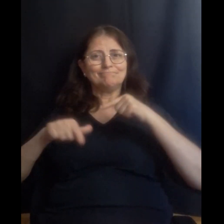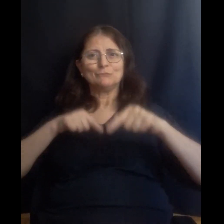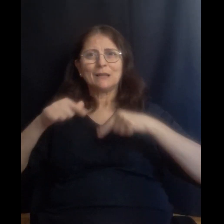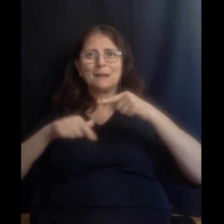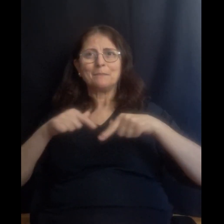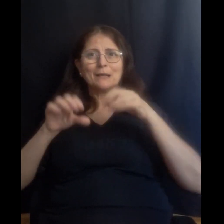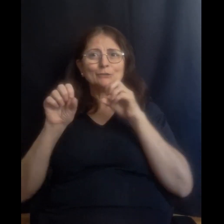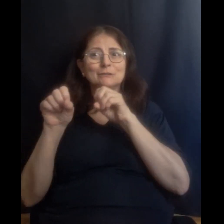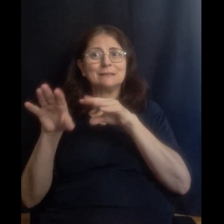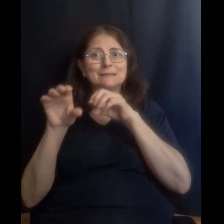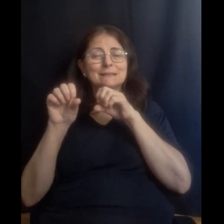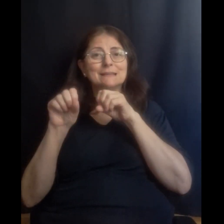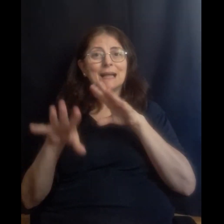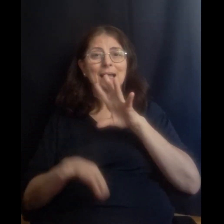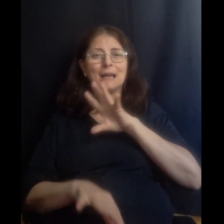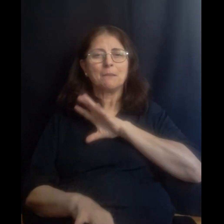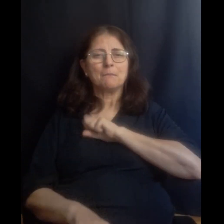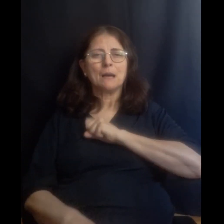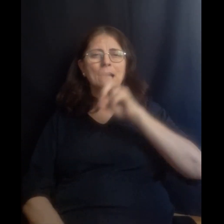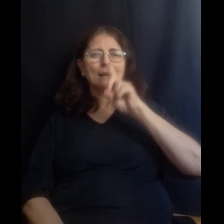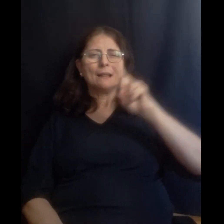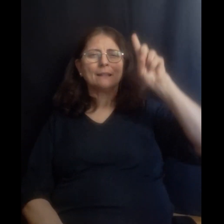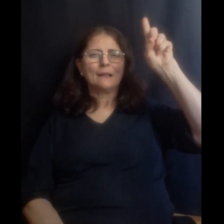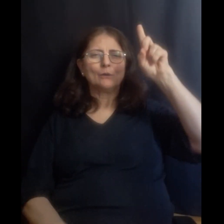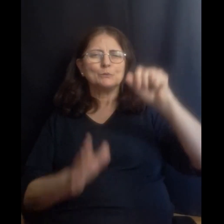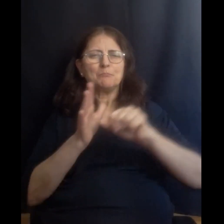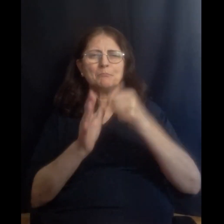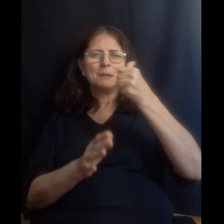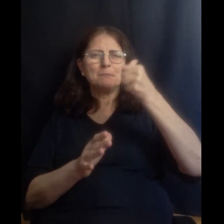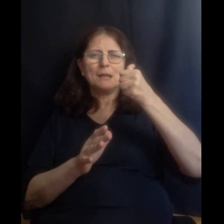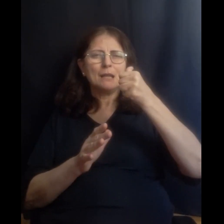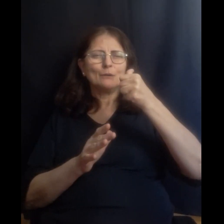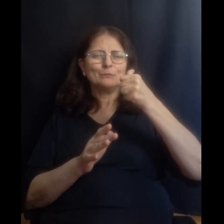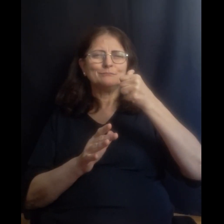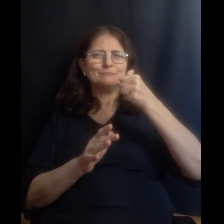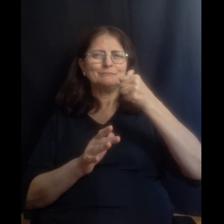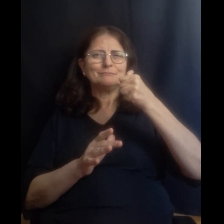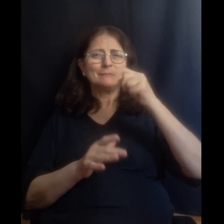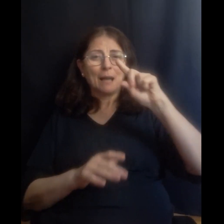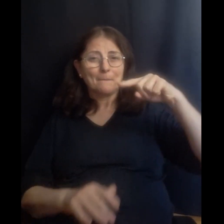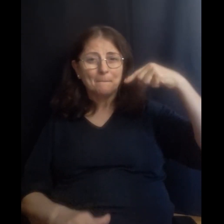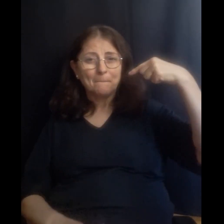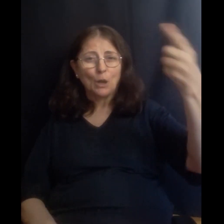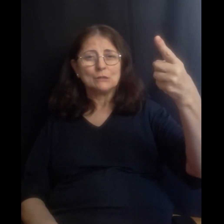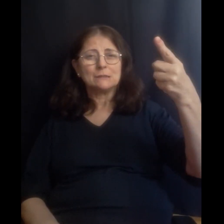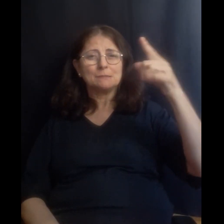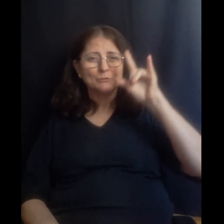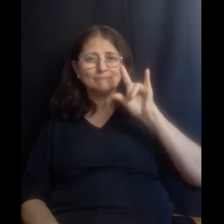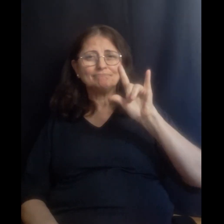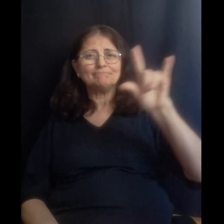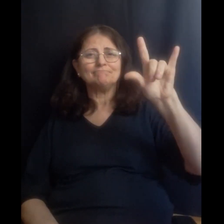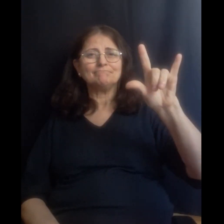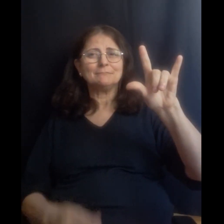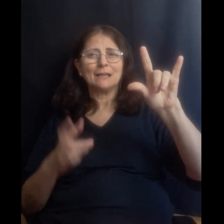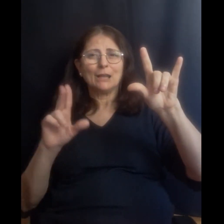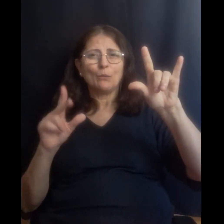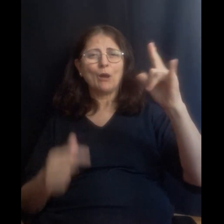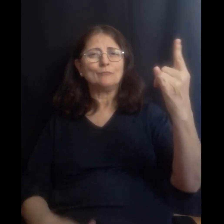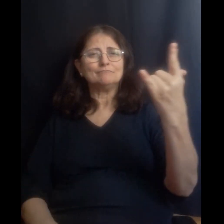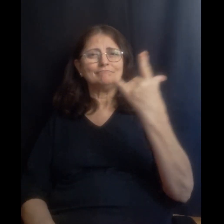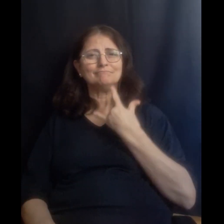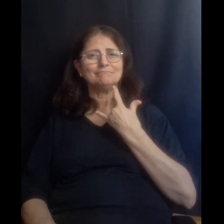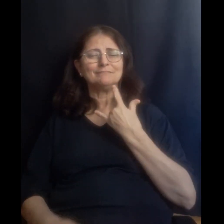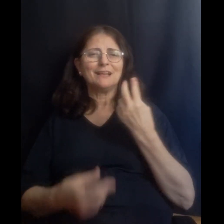de ensinar que amar a Deus sobre todas as coisas e ao próximo como a si mesmo é